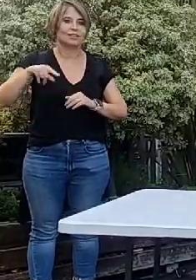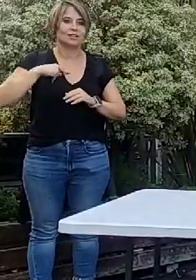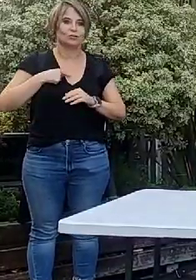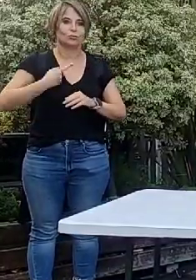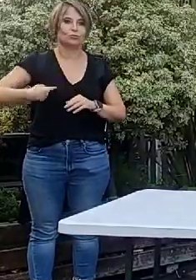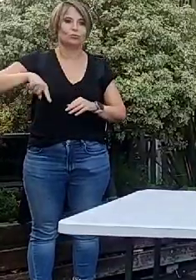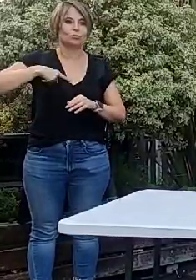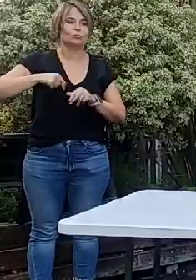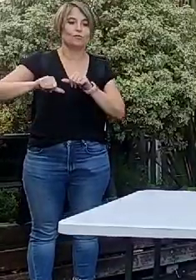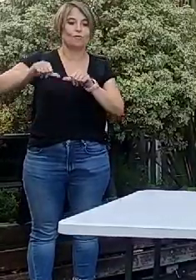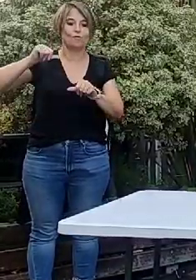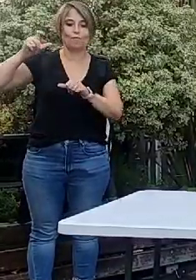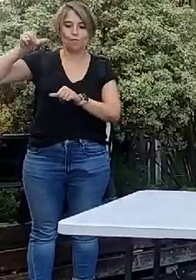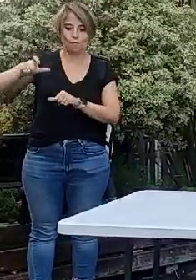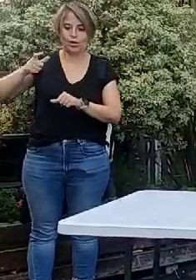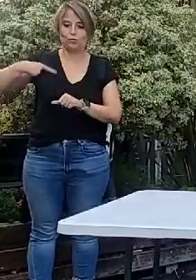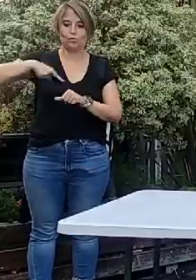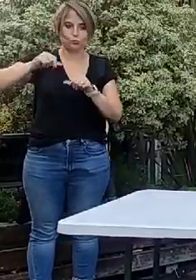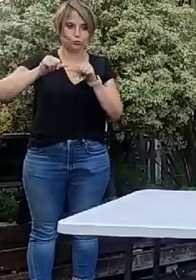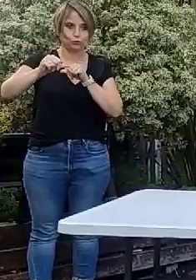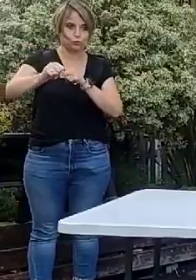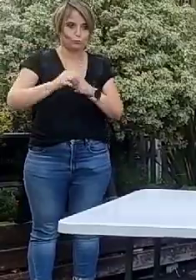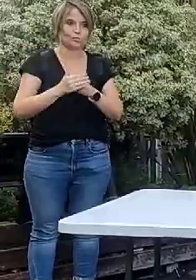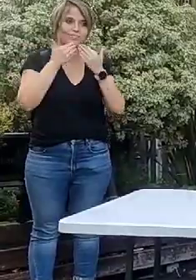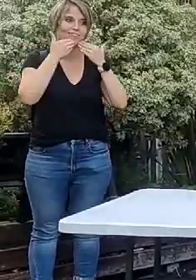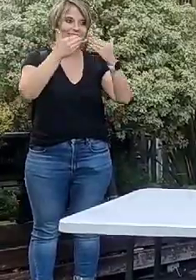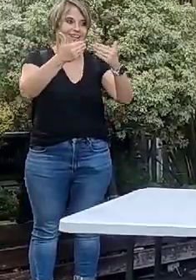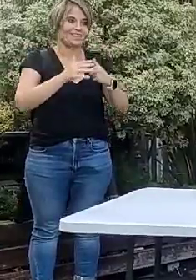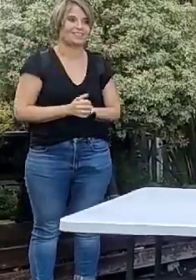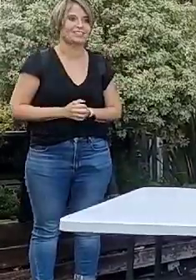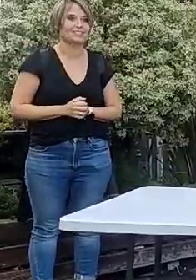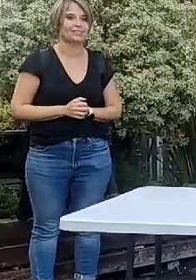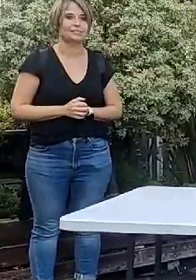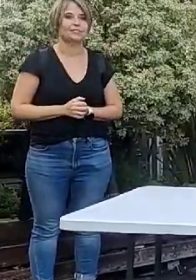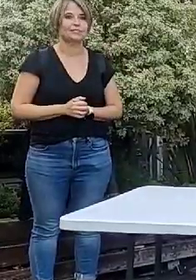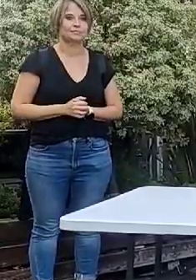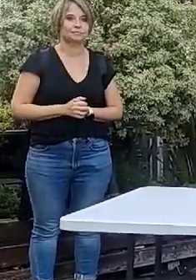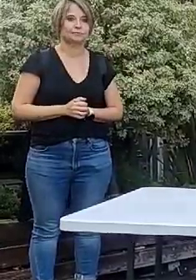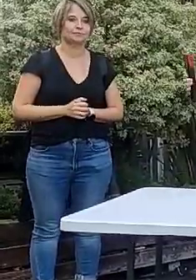gara. Porque fueron, somos. Gracias. Muy bien.